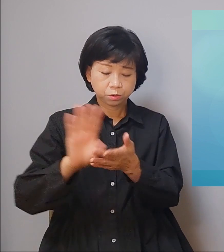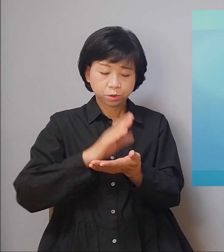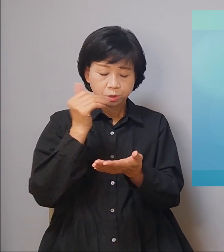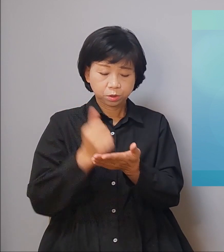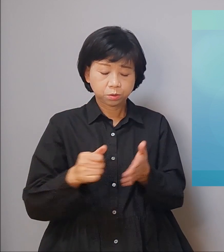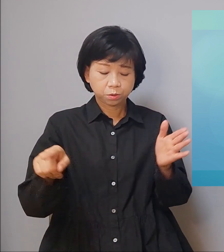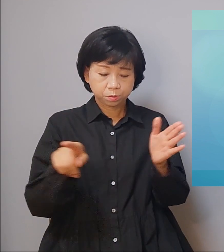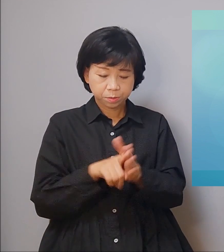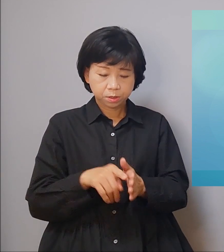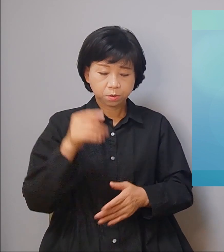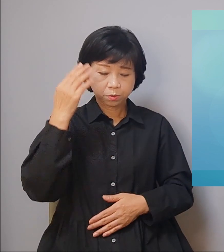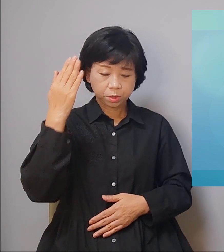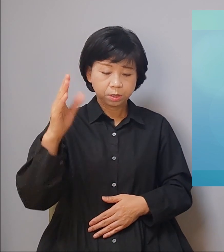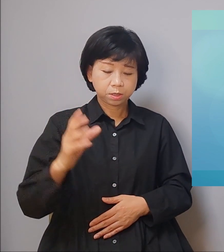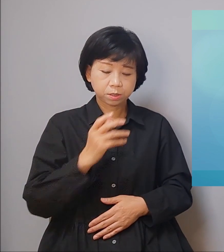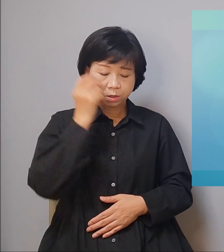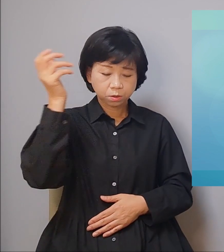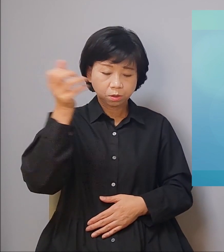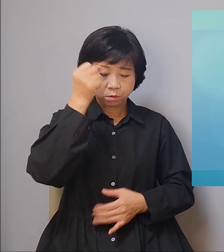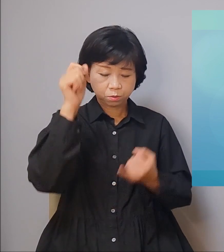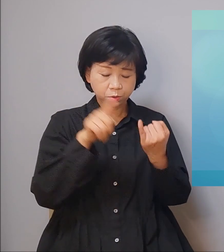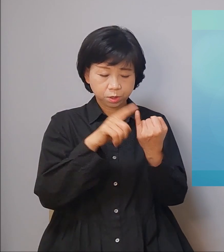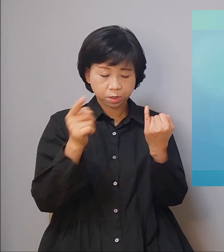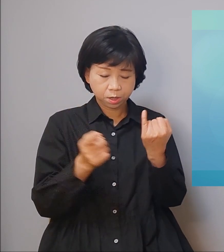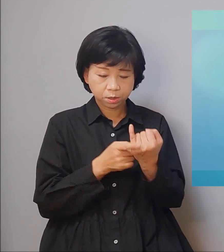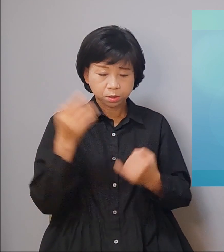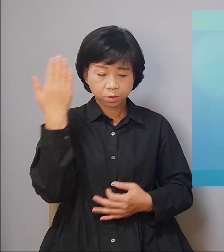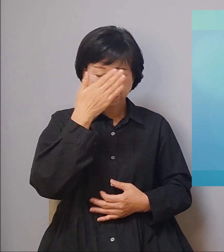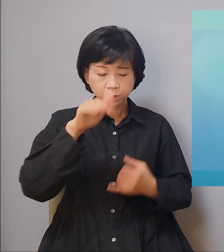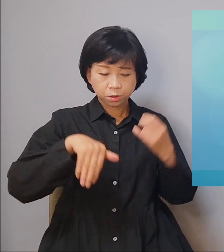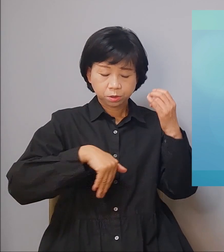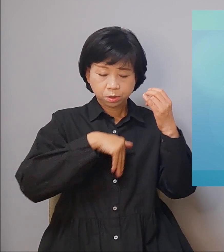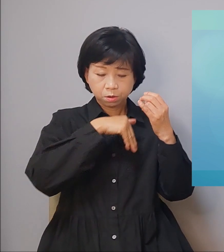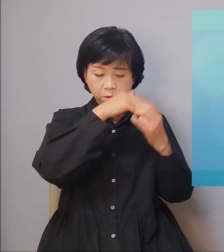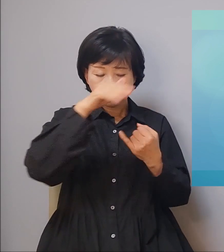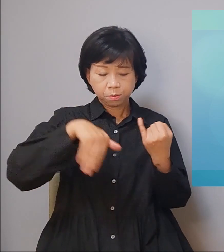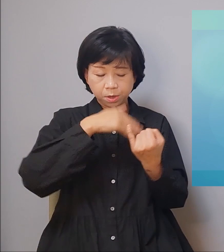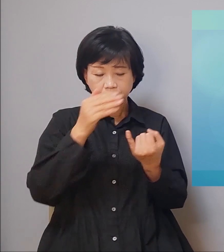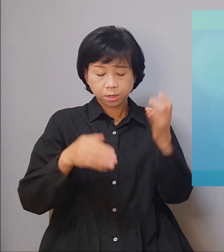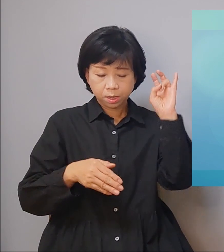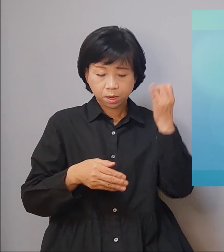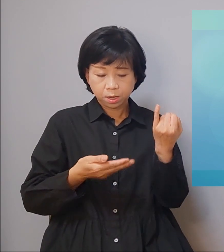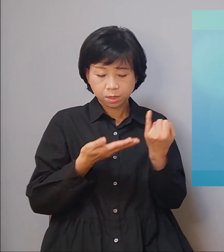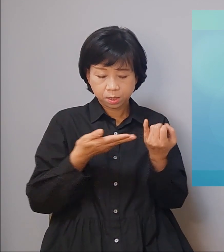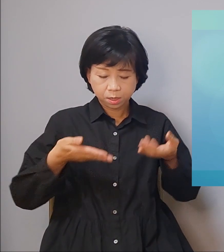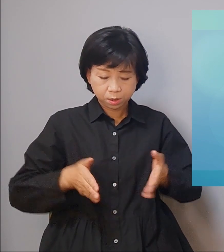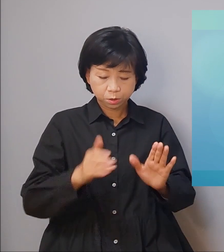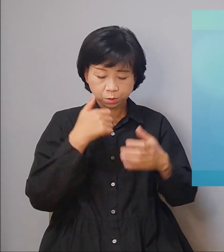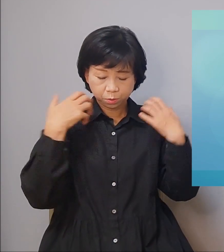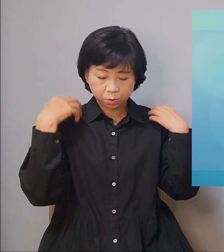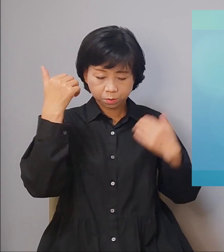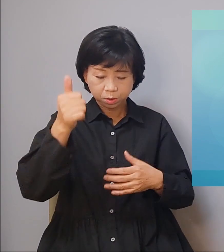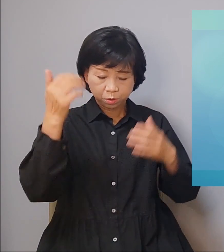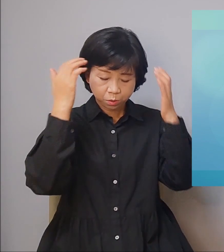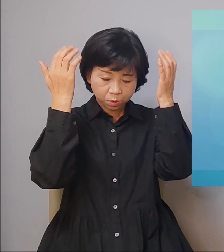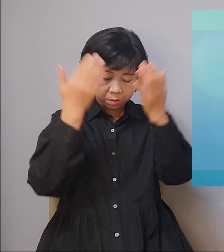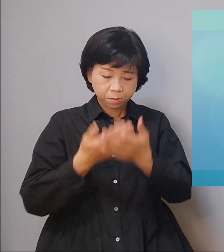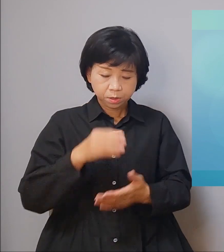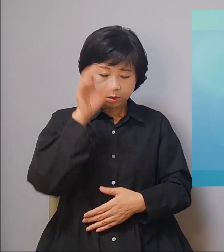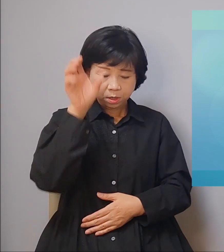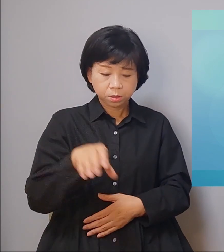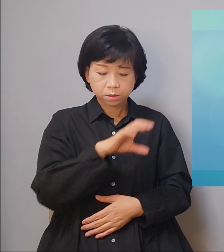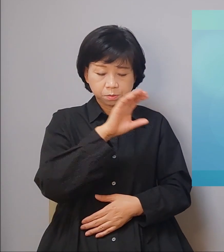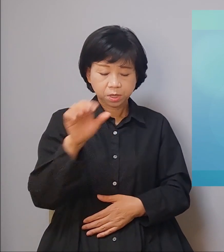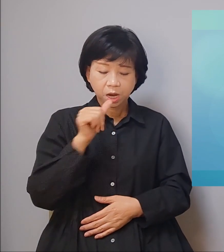예수 그리스도를 믿사오니 이는 성령으로 잉태하사 동정녀 마리아에게 나시고 본디오 빌라도에게